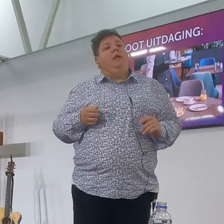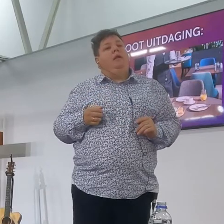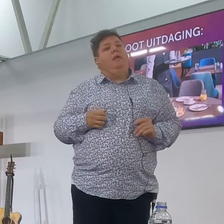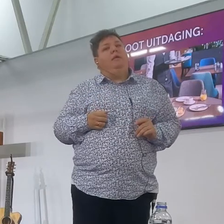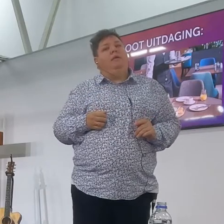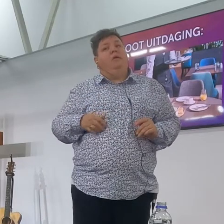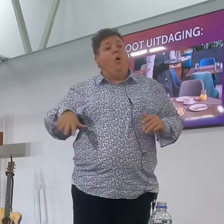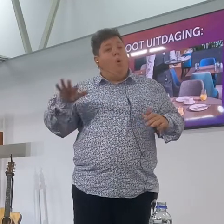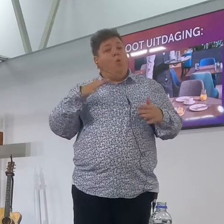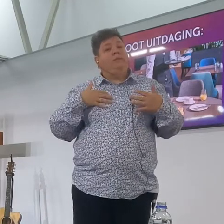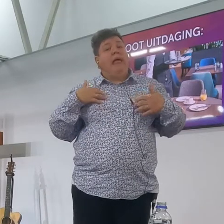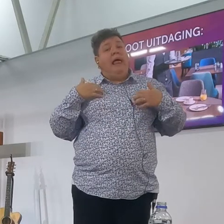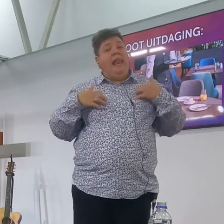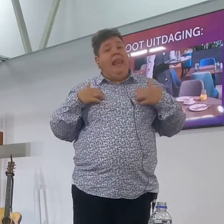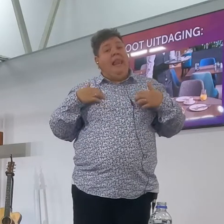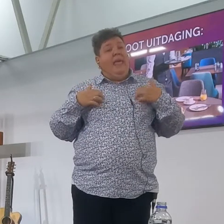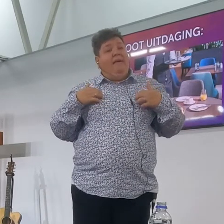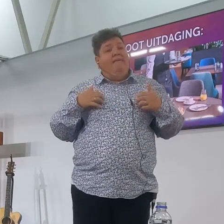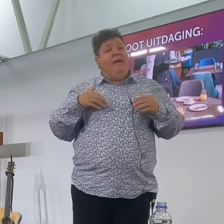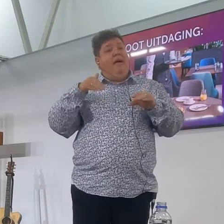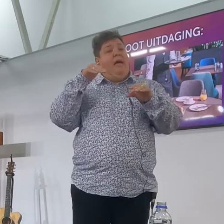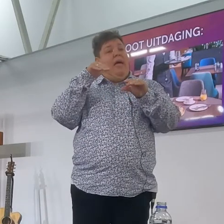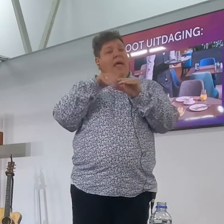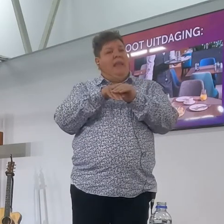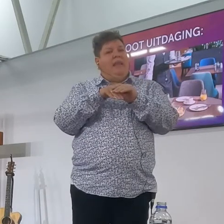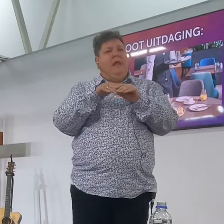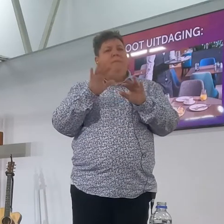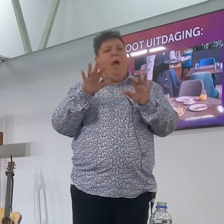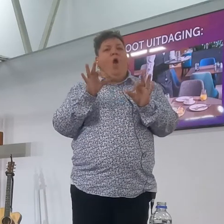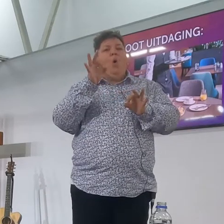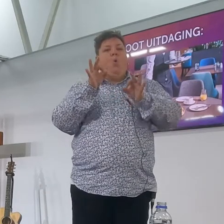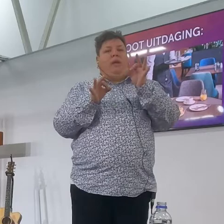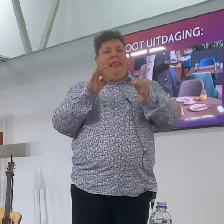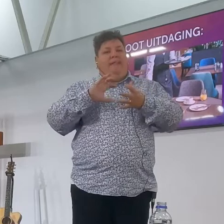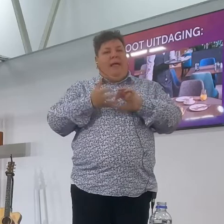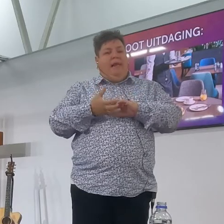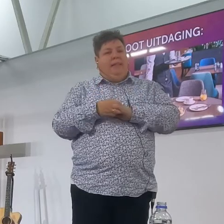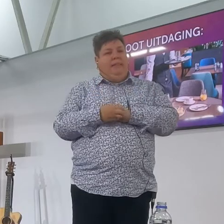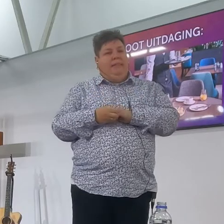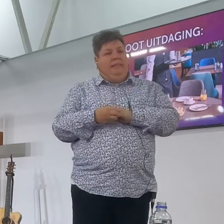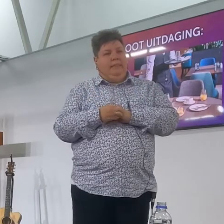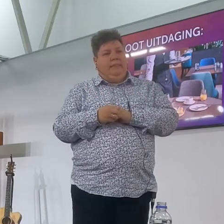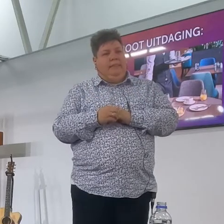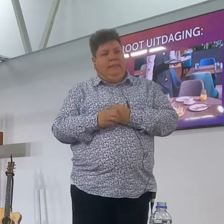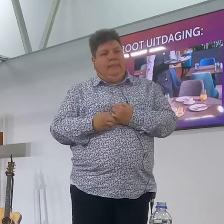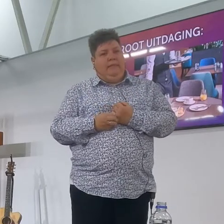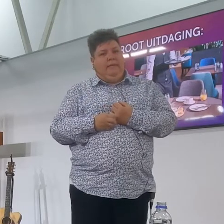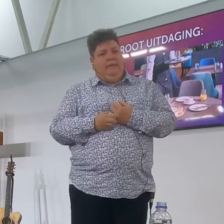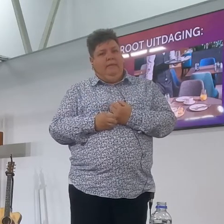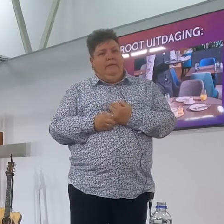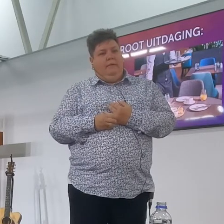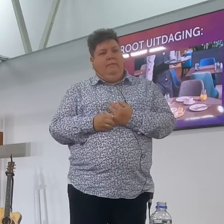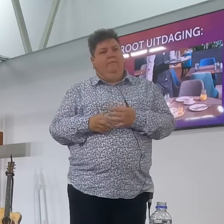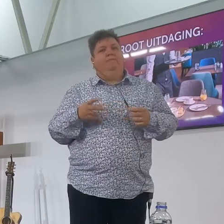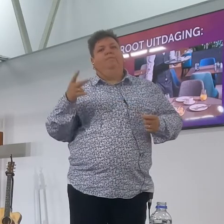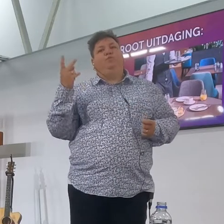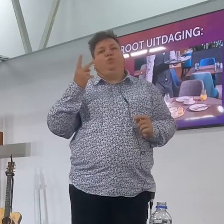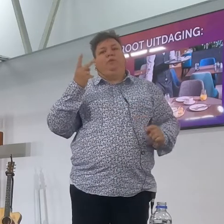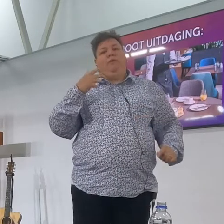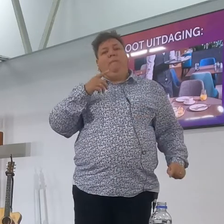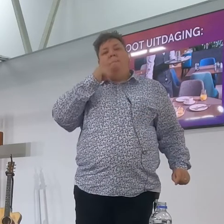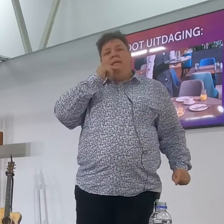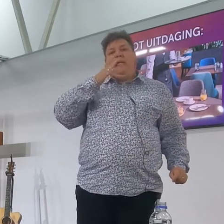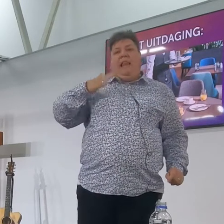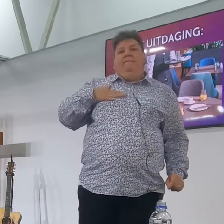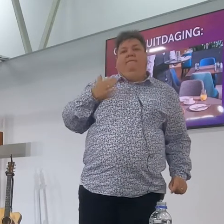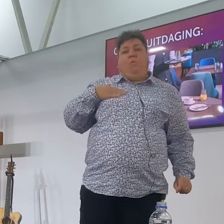is die ding, ons lewe in 'n kliënt-georiënteerde samelewing. En die oomblik as ek betaal vir 'n ding, dan is ek 'n kliënt, dan is ek 'n verbruiker. Is